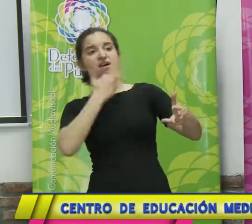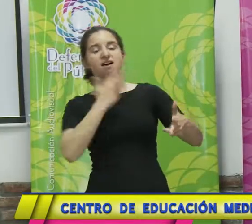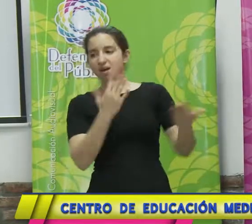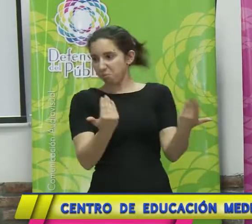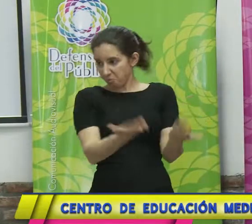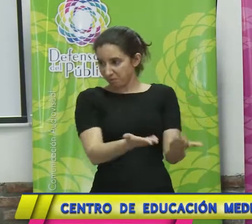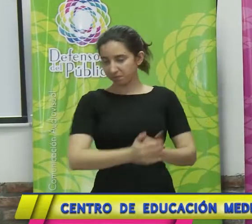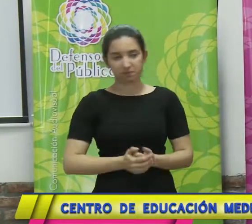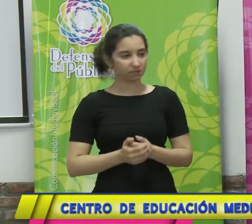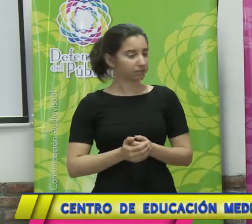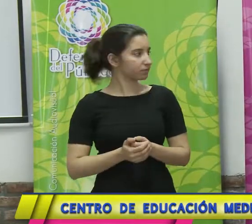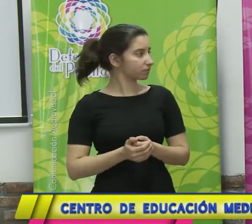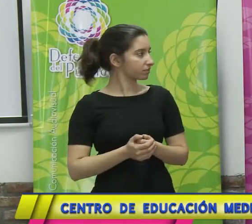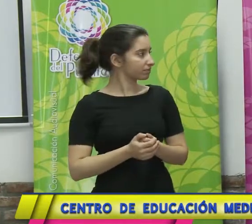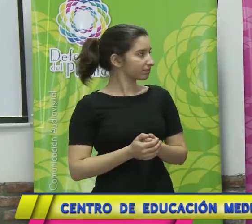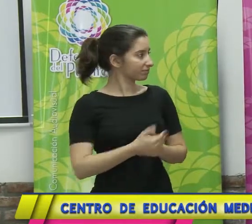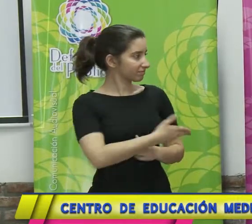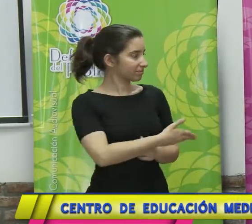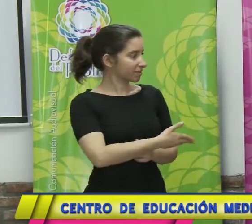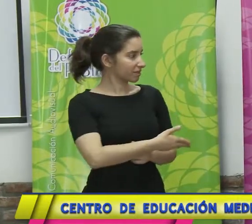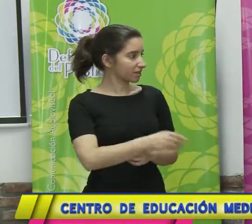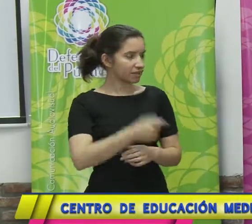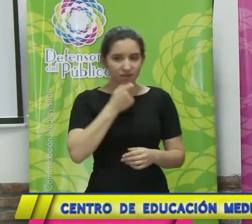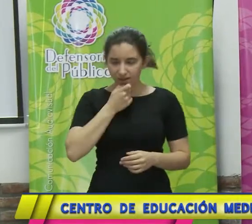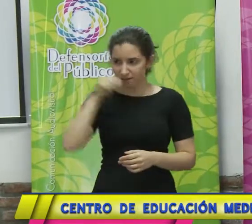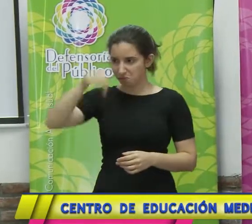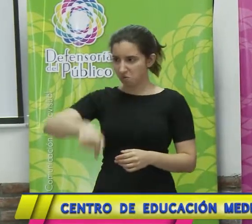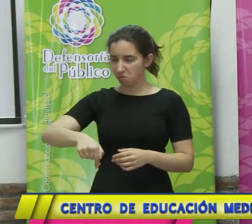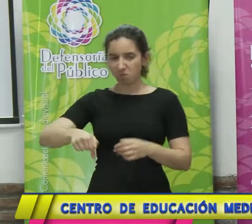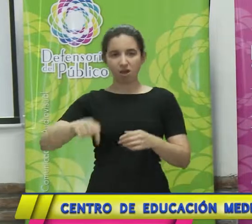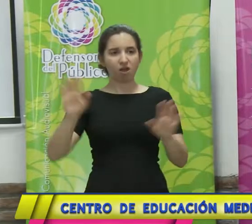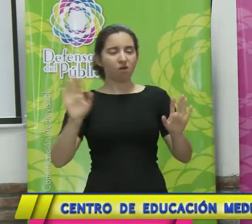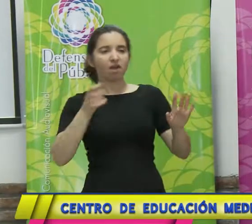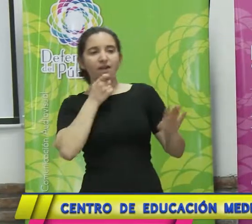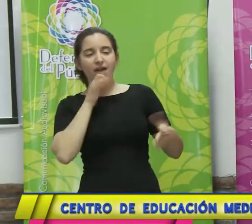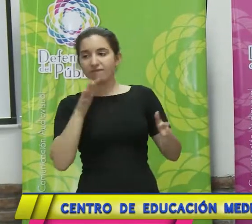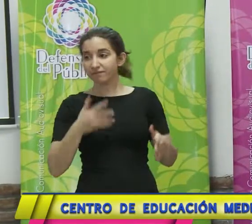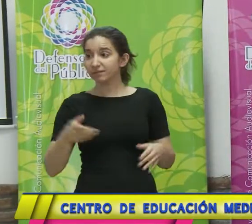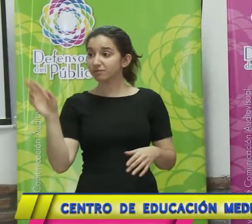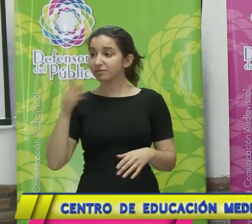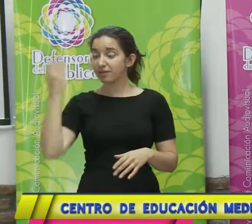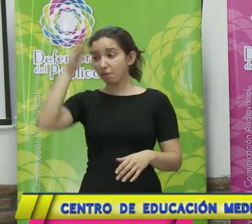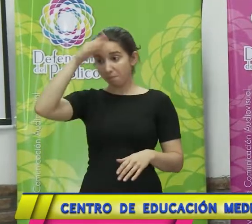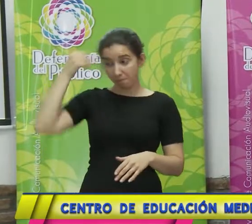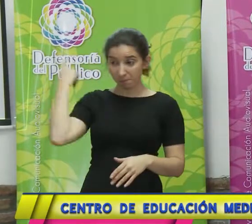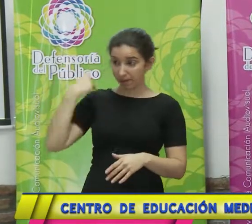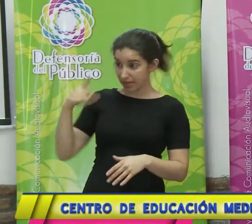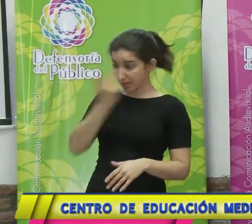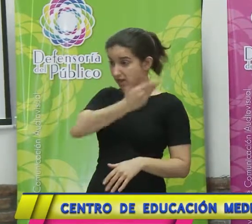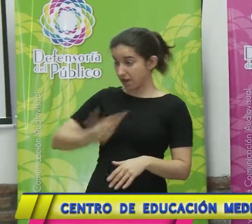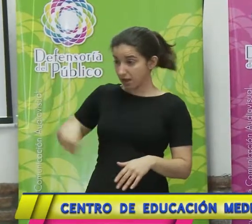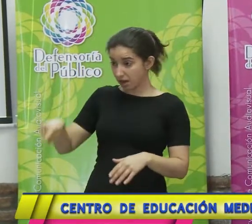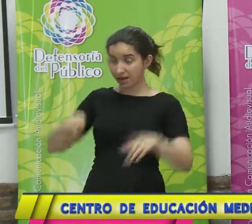estamos haciendo porque yo solamente lo veo a esto cuando está la presidenta hablando en